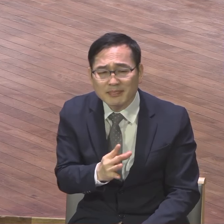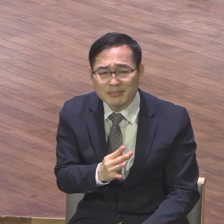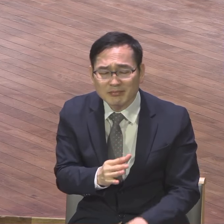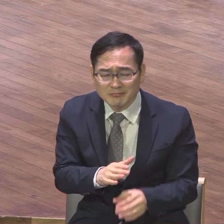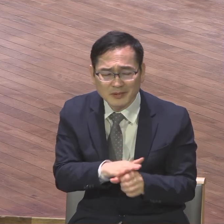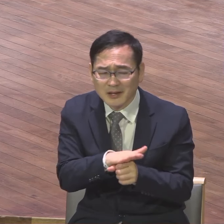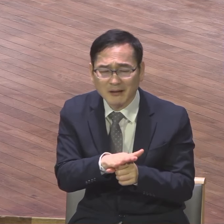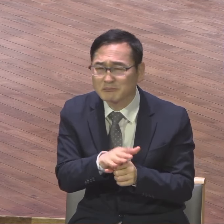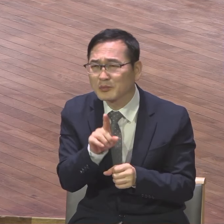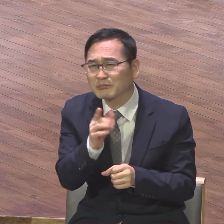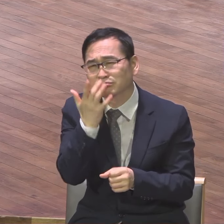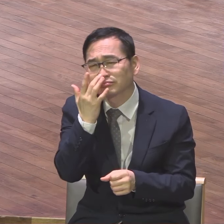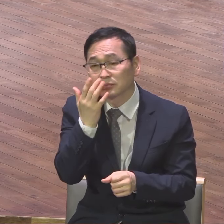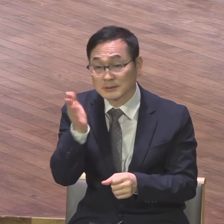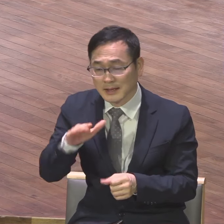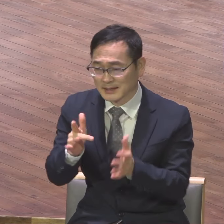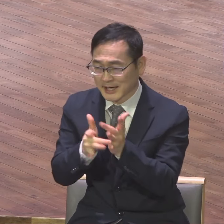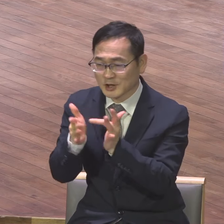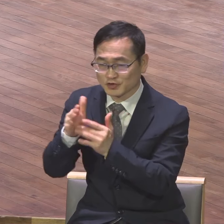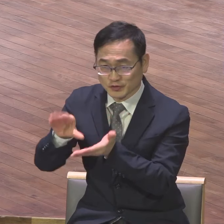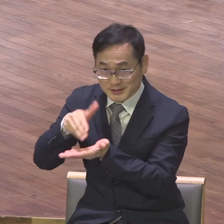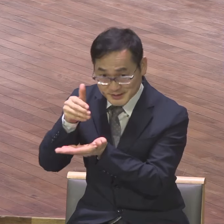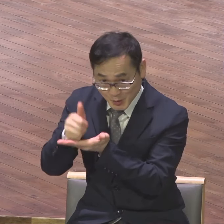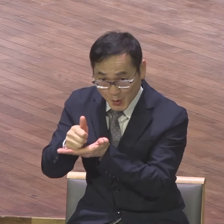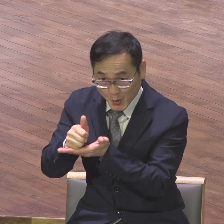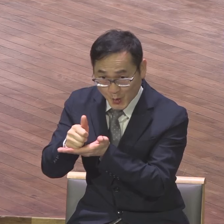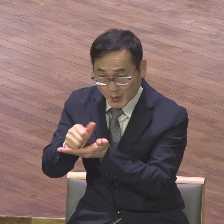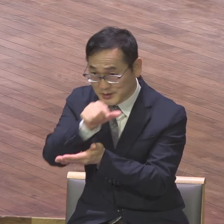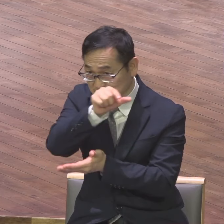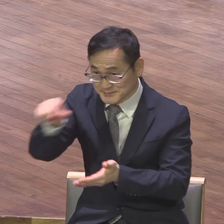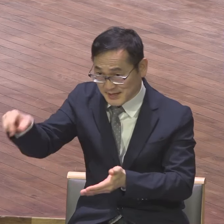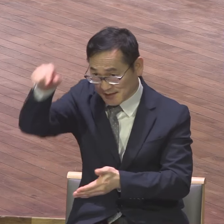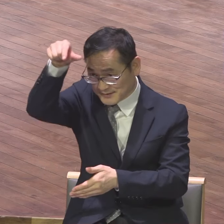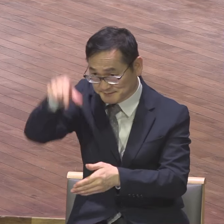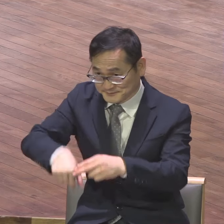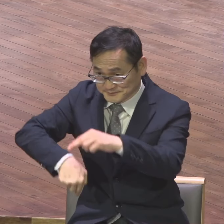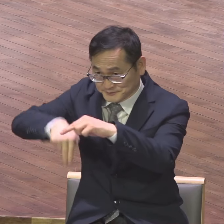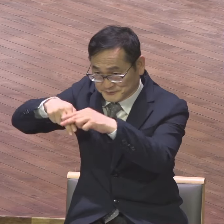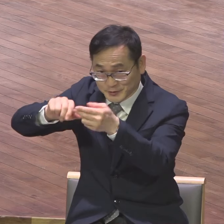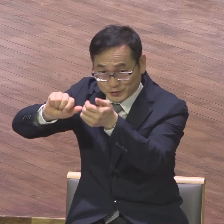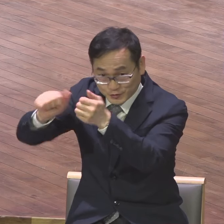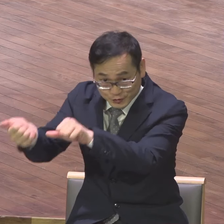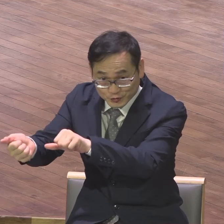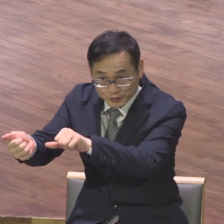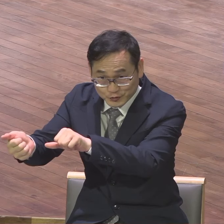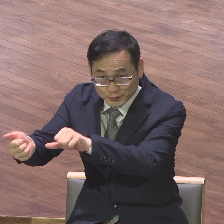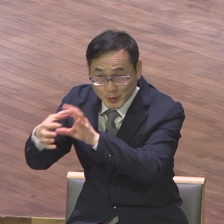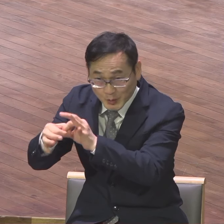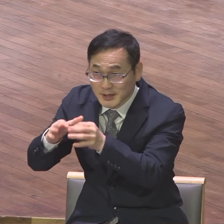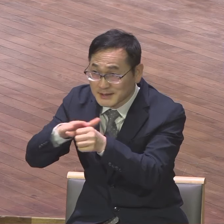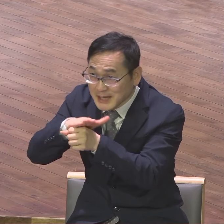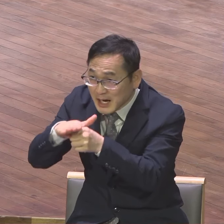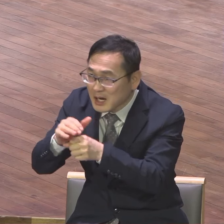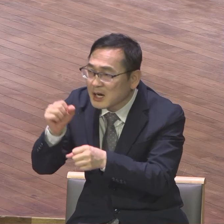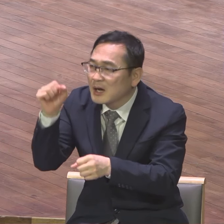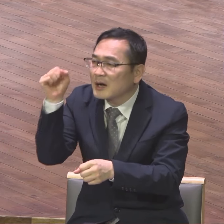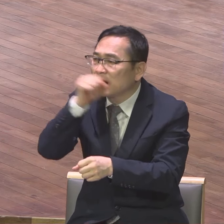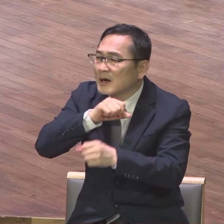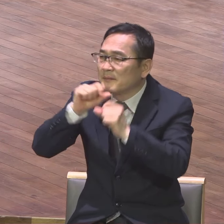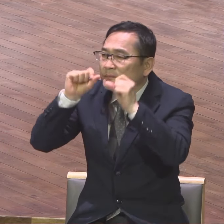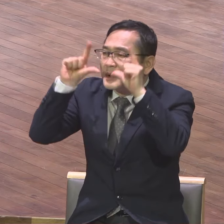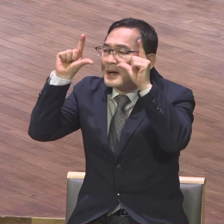그런데 독생자 예수 그리스도의 십자가 죽음을 통하여 그 사랑을